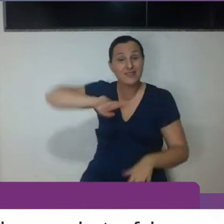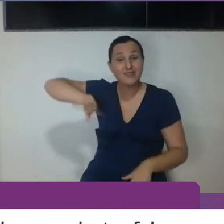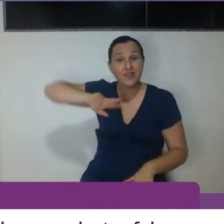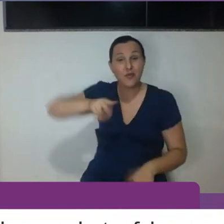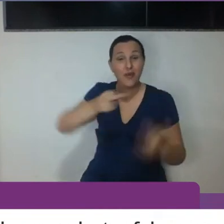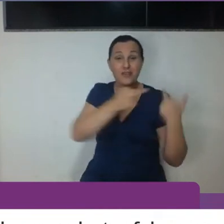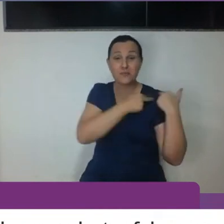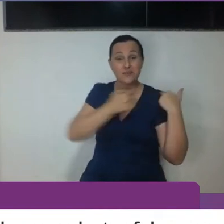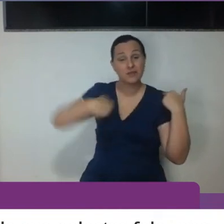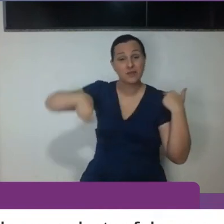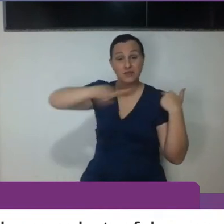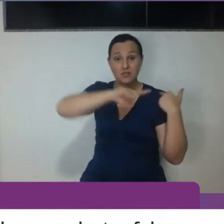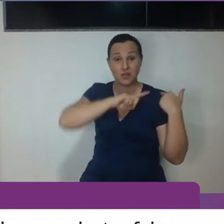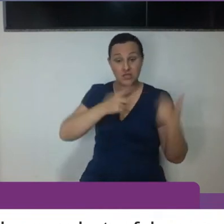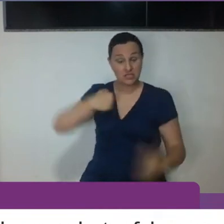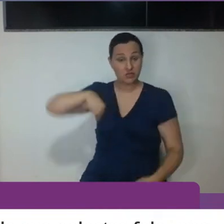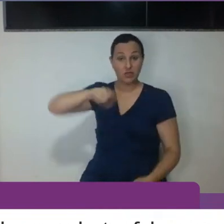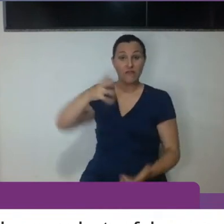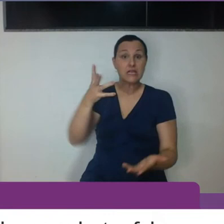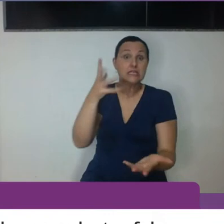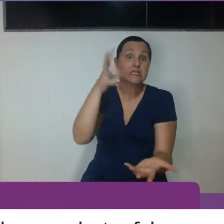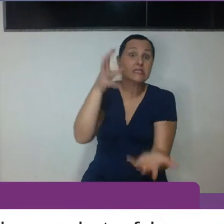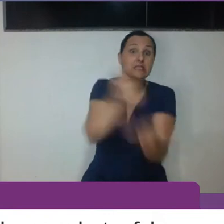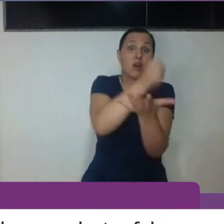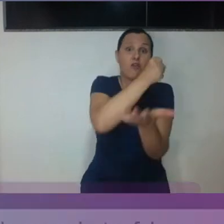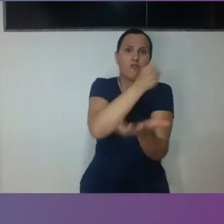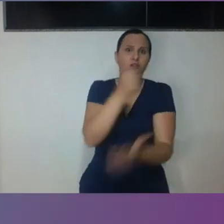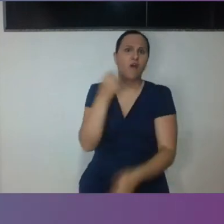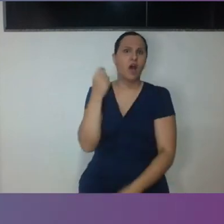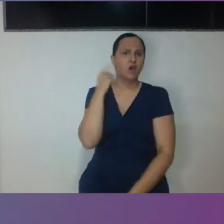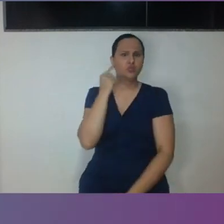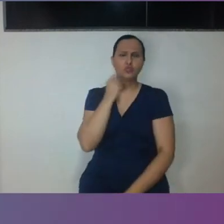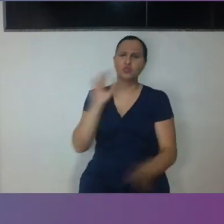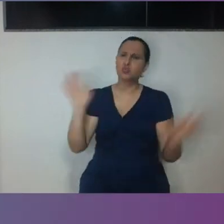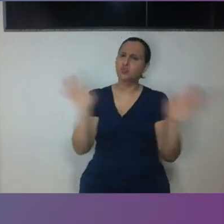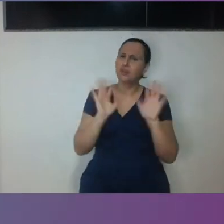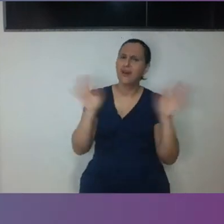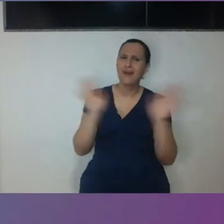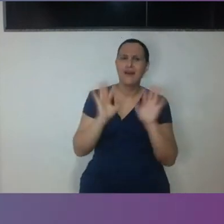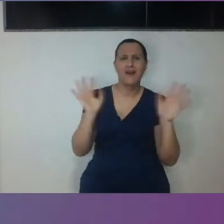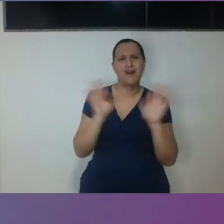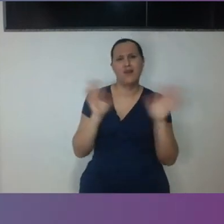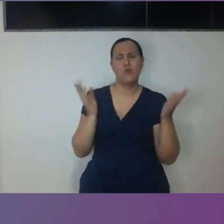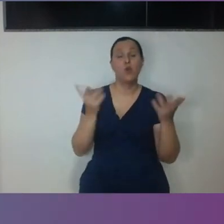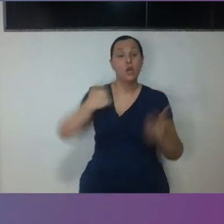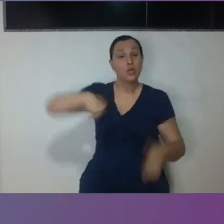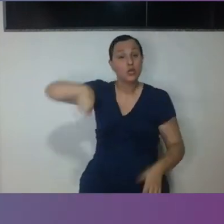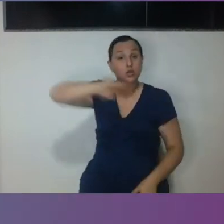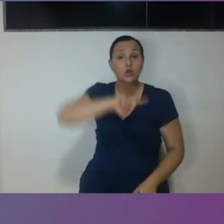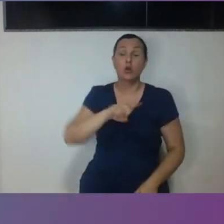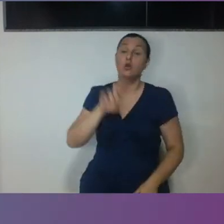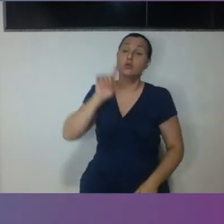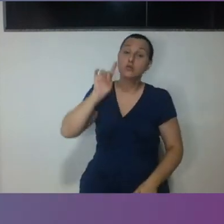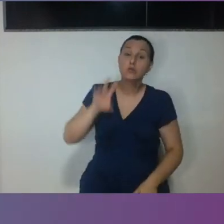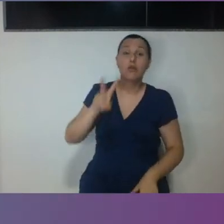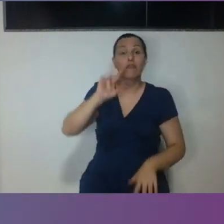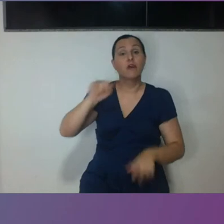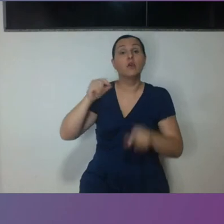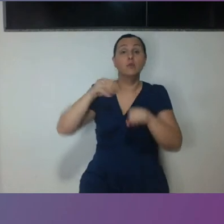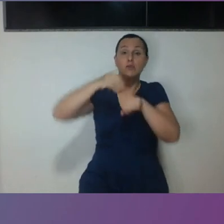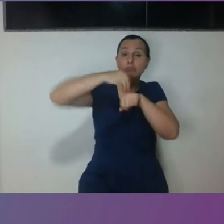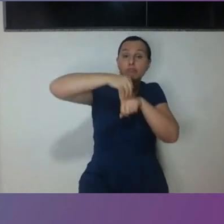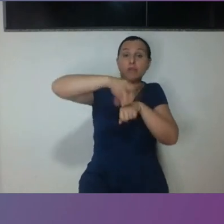salvação do surdo. Não somos. Nós somos apenas um recurso pela qual a informação vai passar para produzir